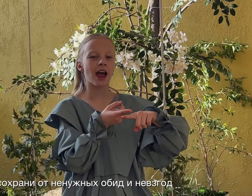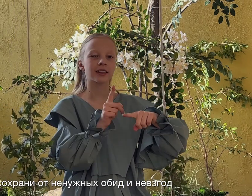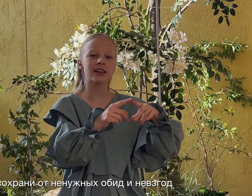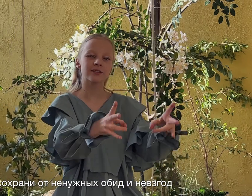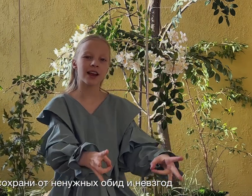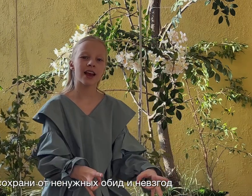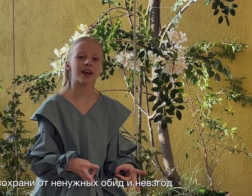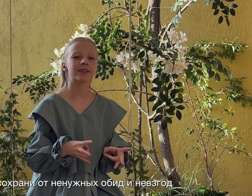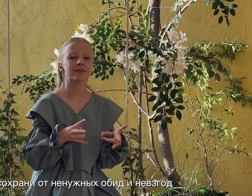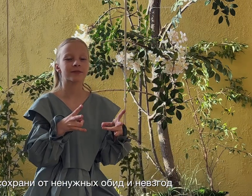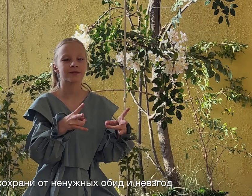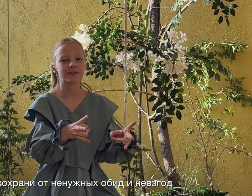Этот свет